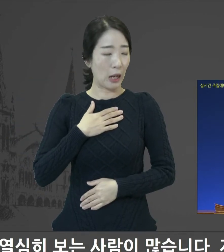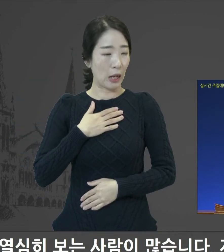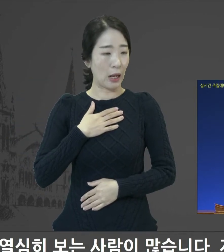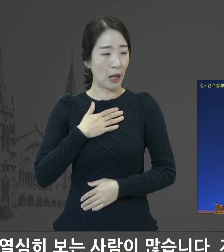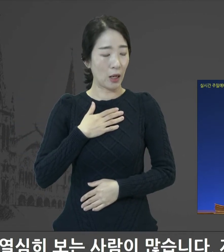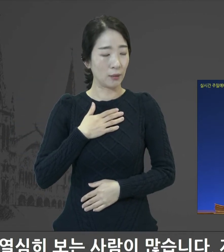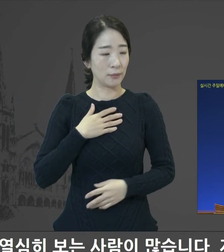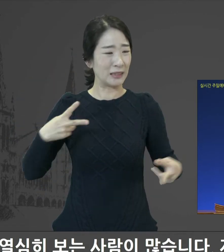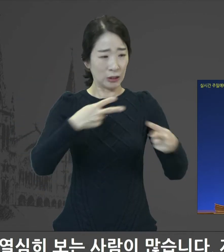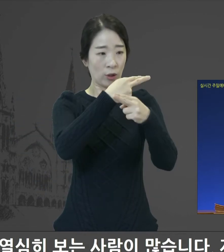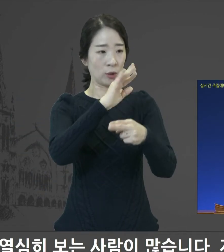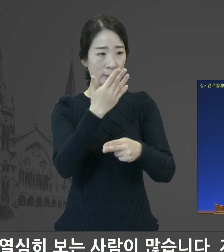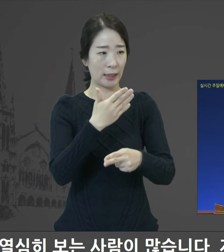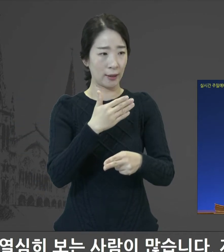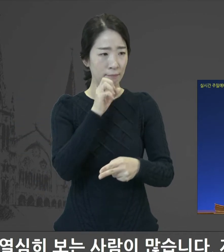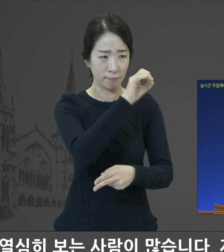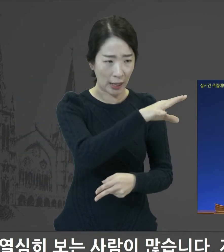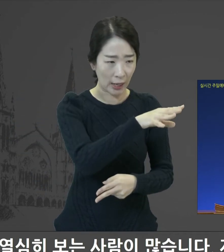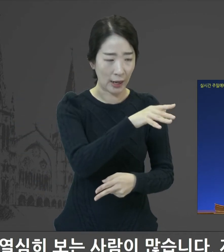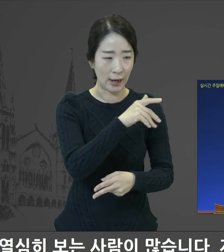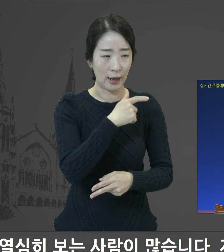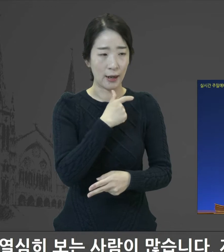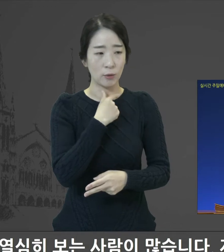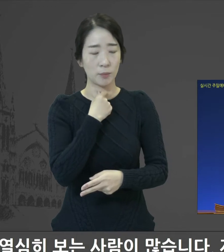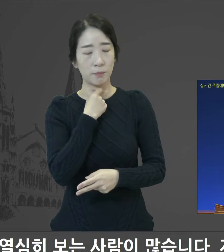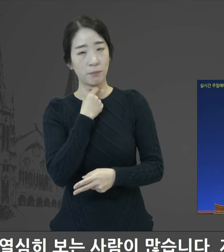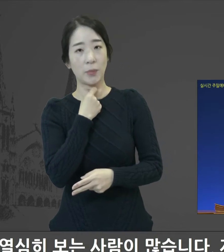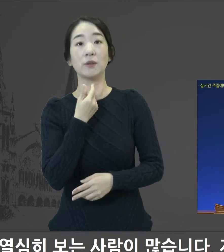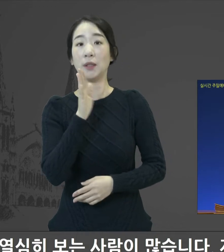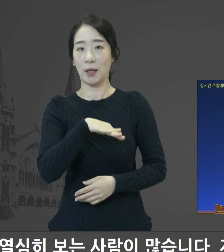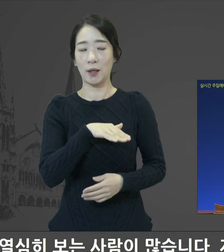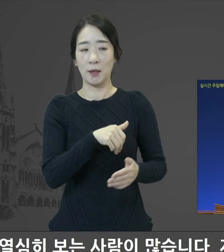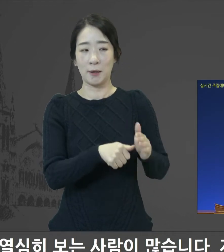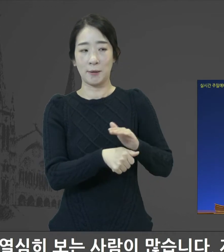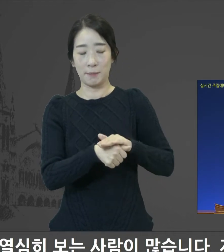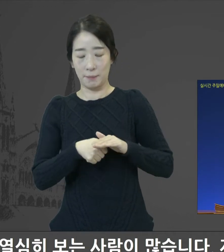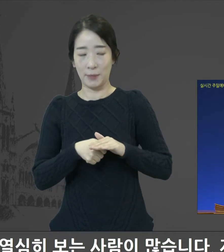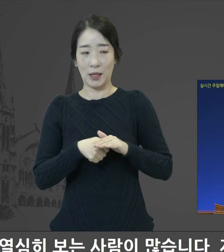끊어야 됩니다 이렇게 답변을 드리지 않고